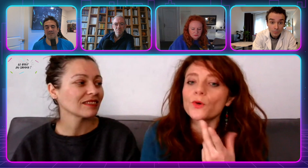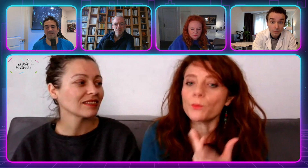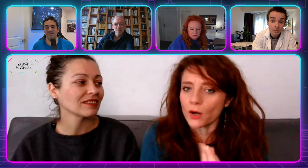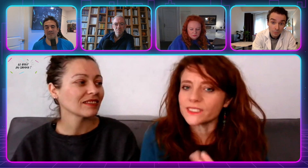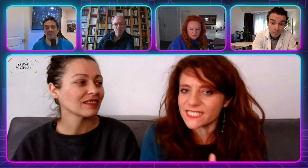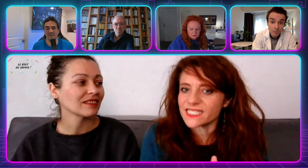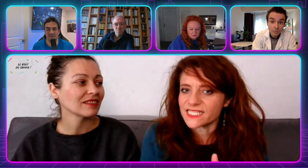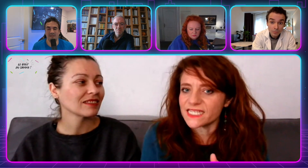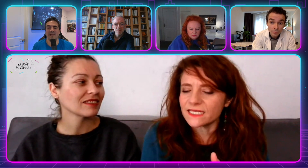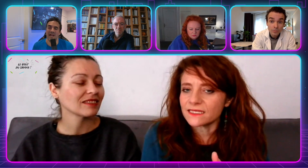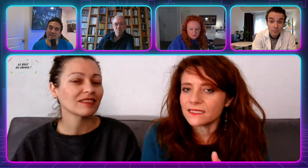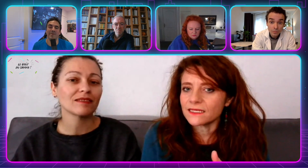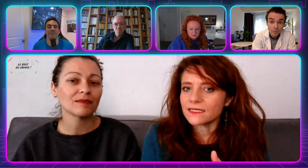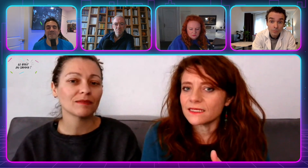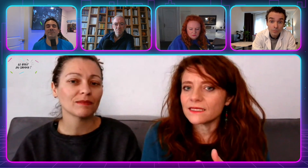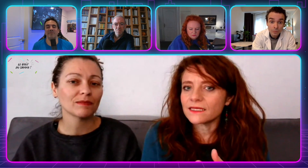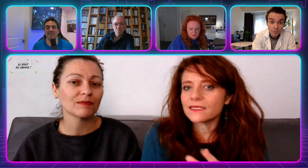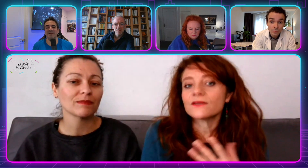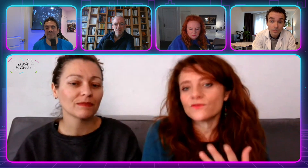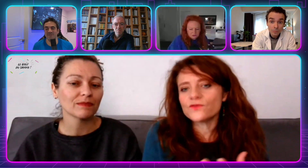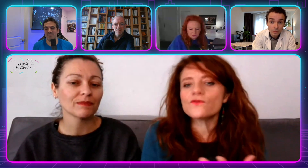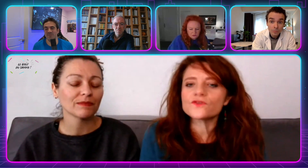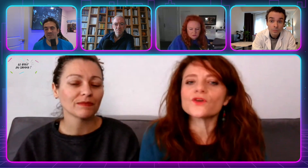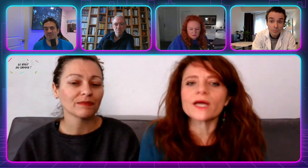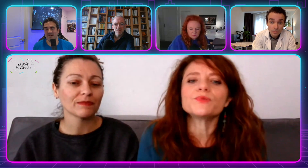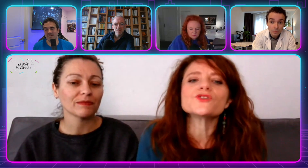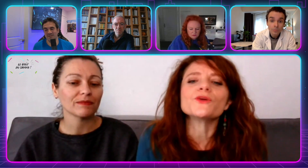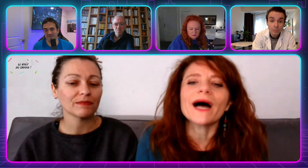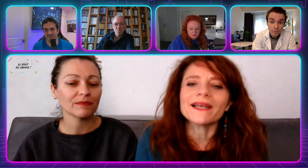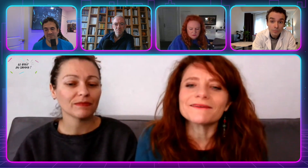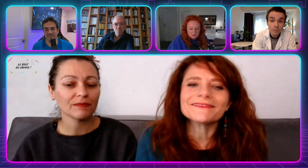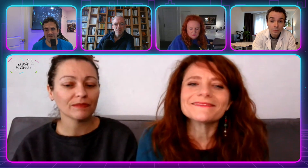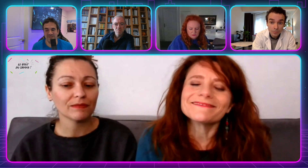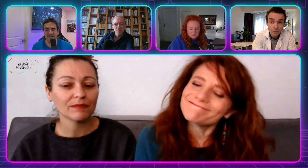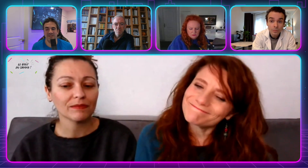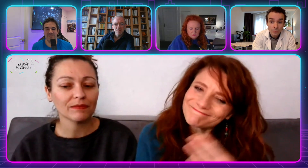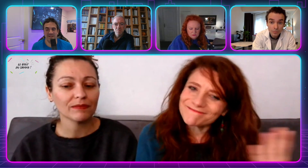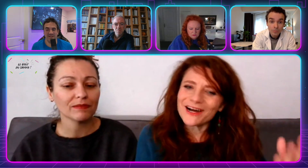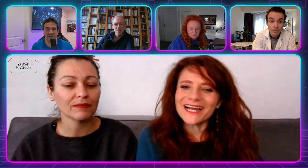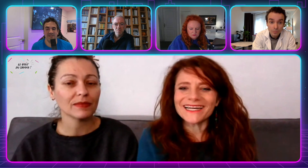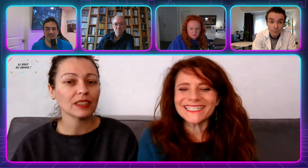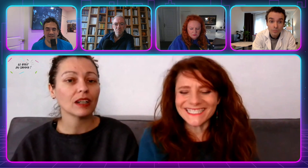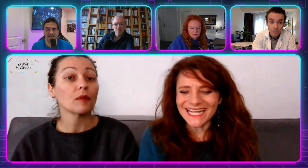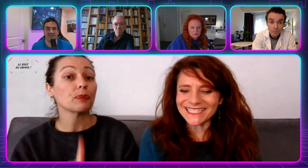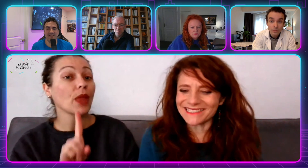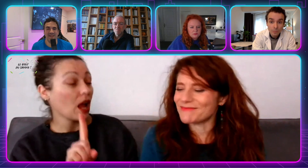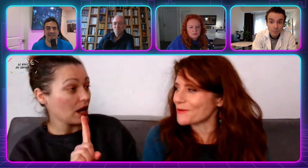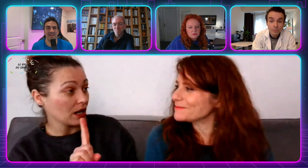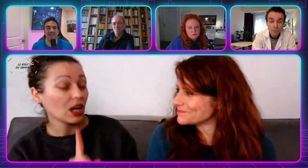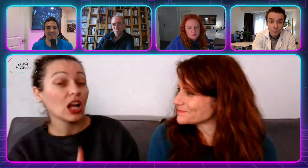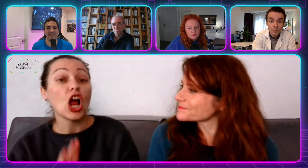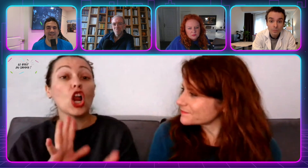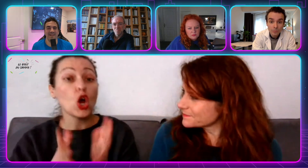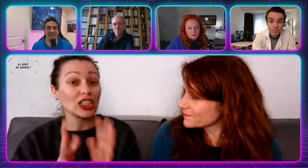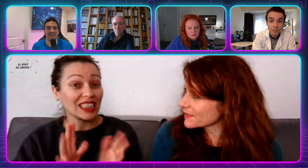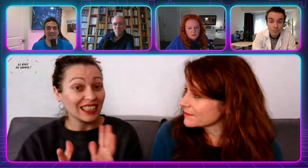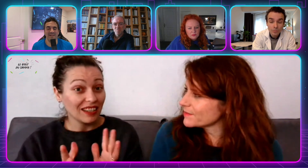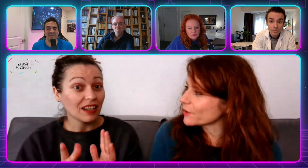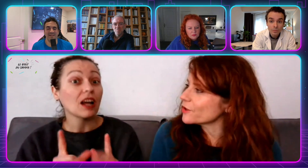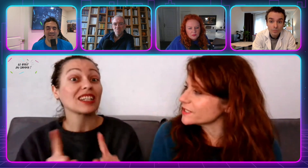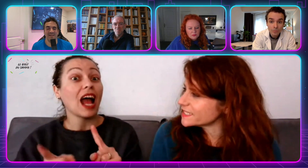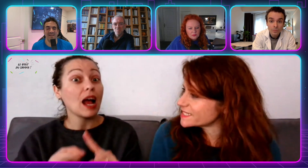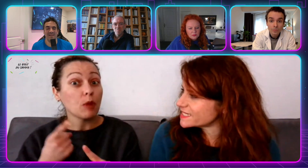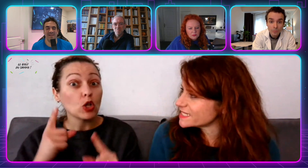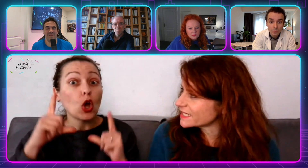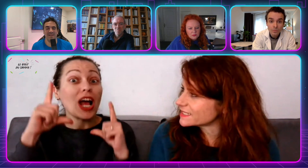minutes, je peux comprendre ce qui se dit. Ah bah oui, oui, c'est plus facile parce que c'est plus visuel, quoi. Voilà, exactement.